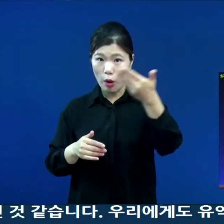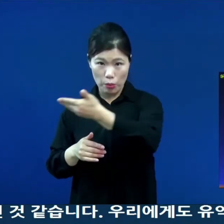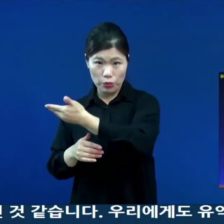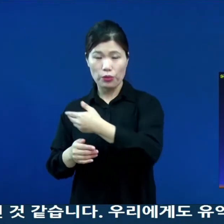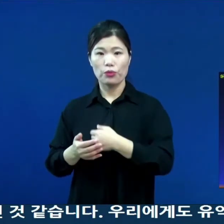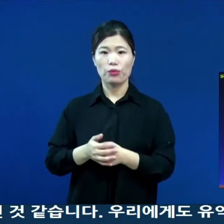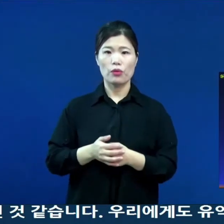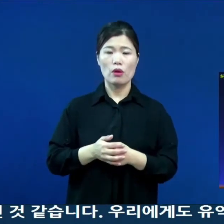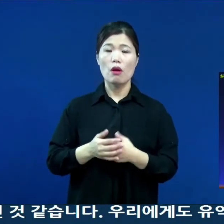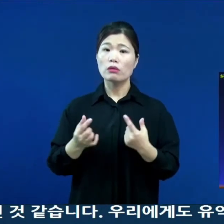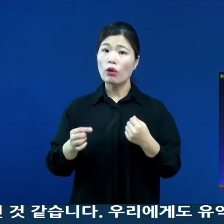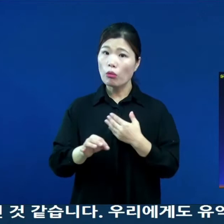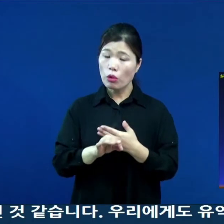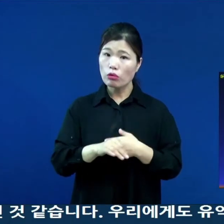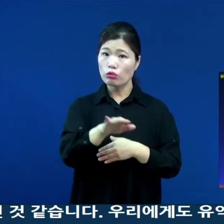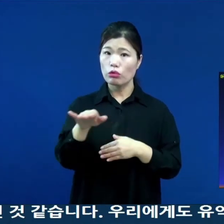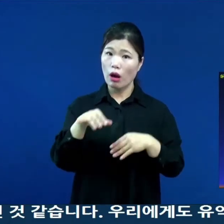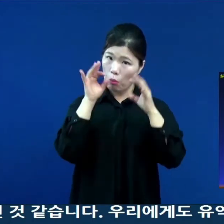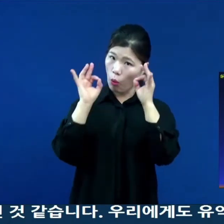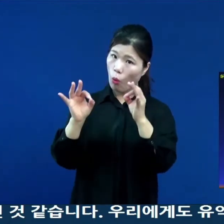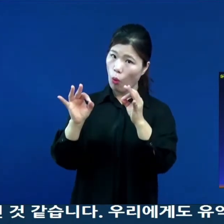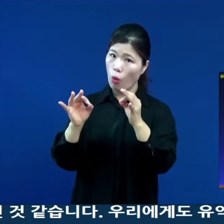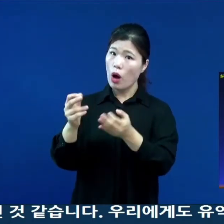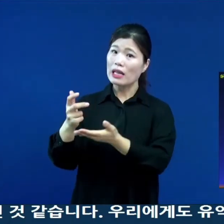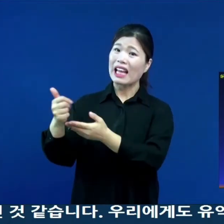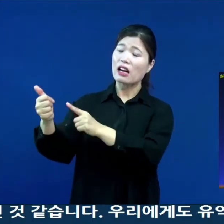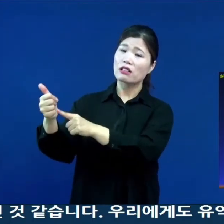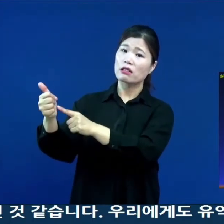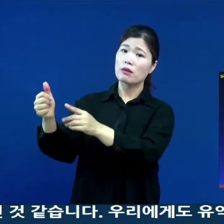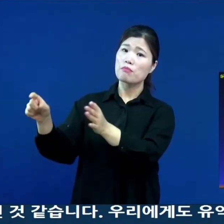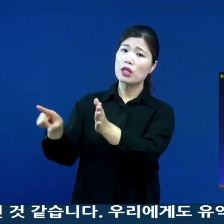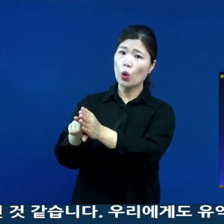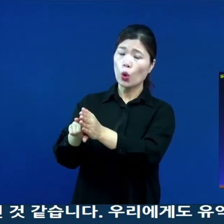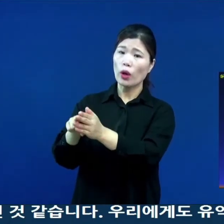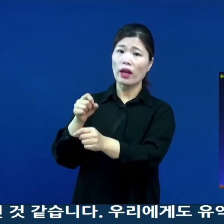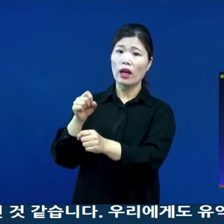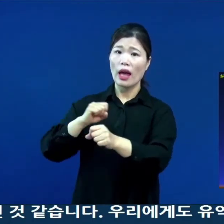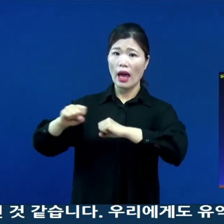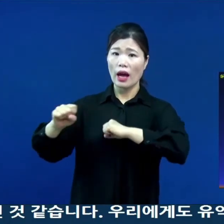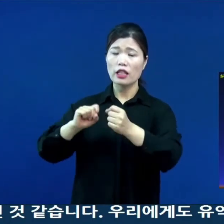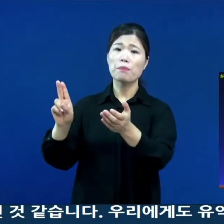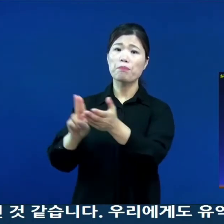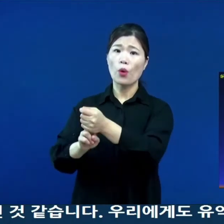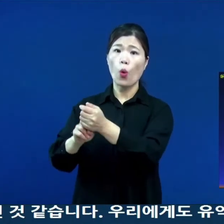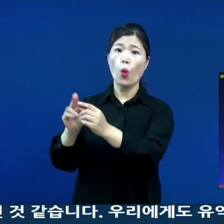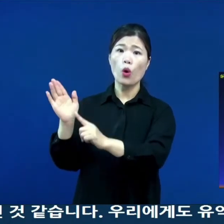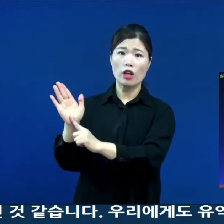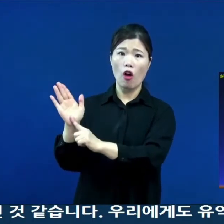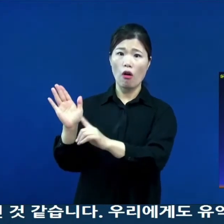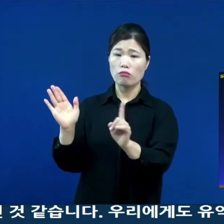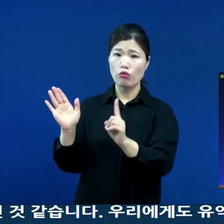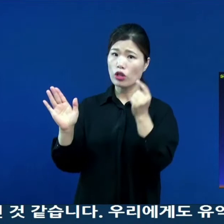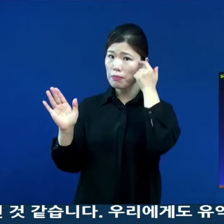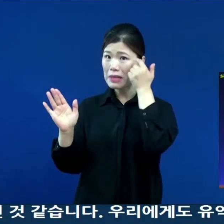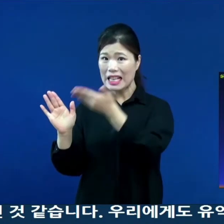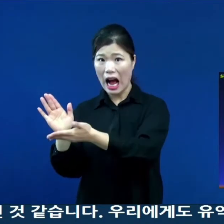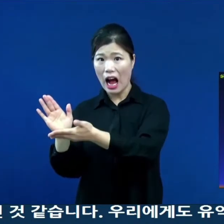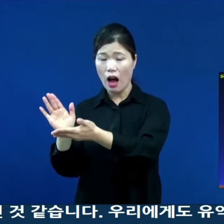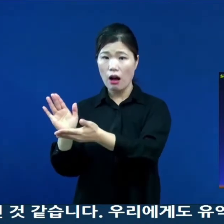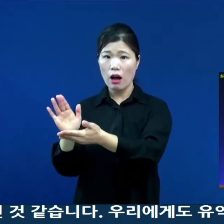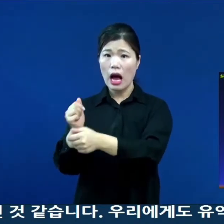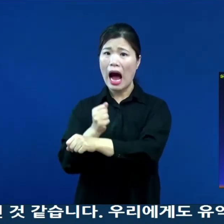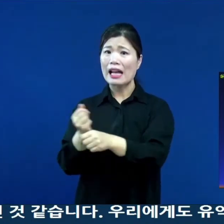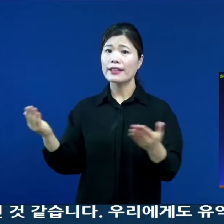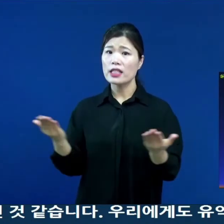그러면 우리가 보고 당신을 믿도록 행하는 표적이 무엇이니까? 하시는 일이